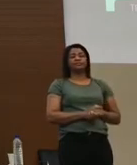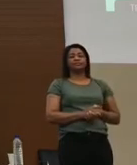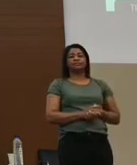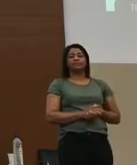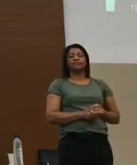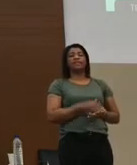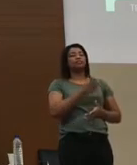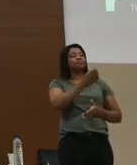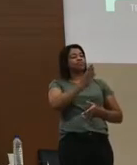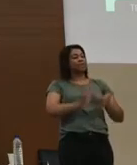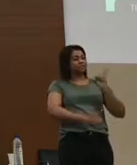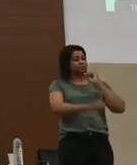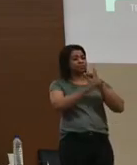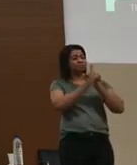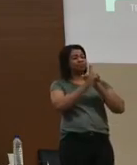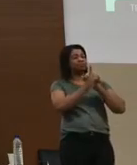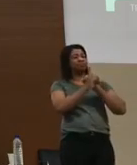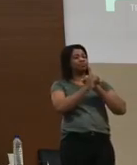Todos acharam?